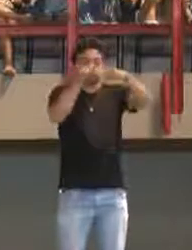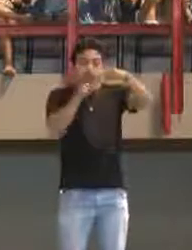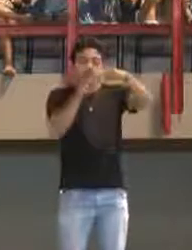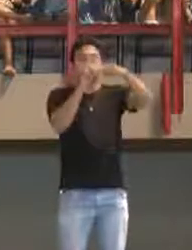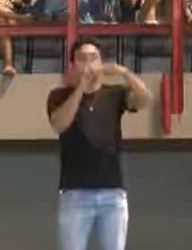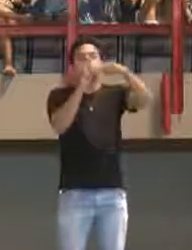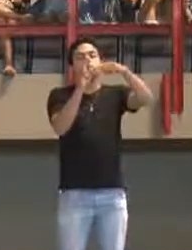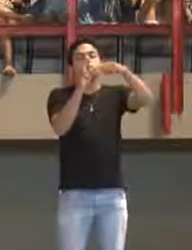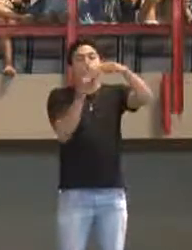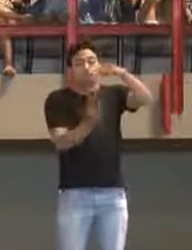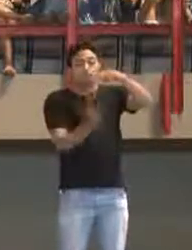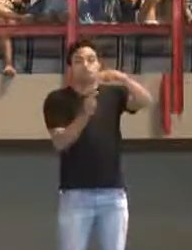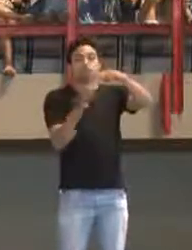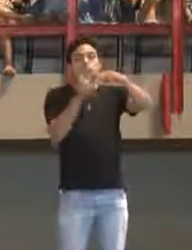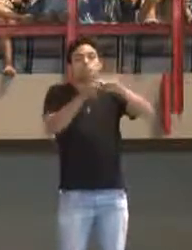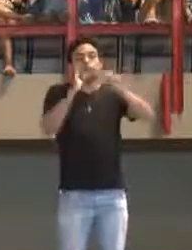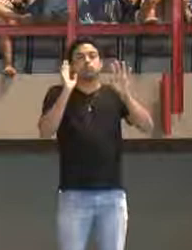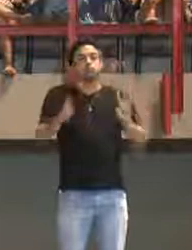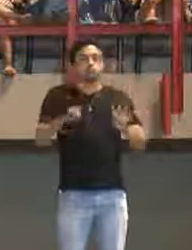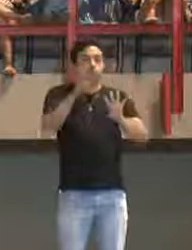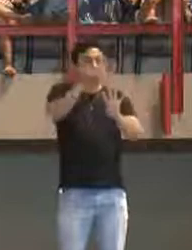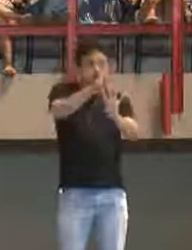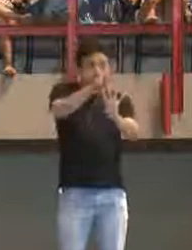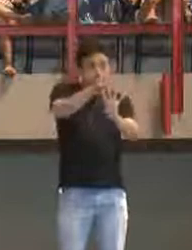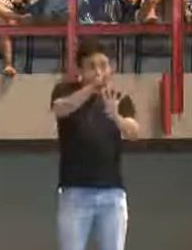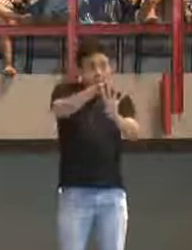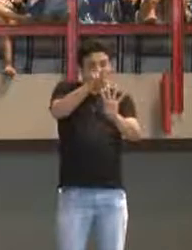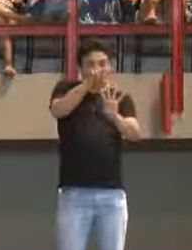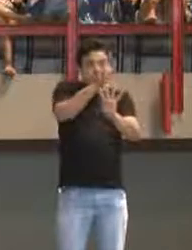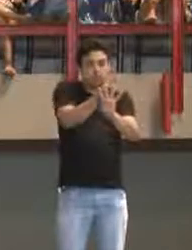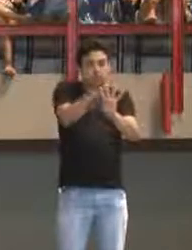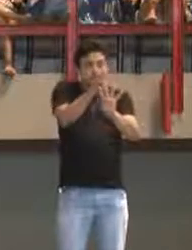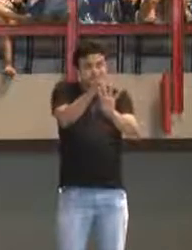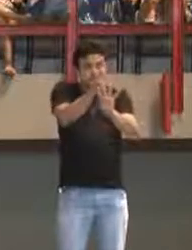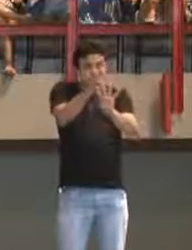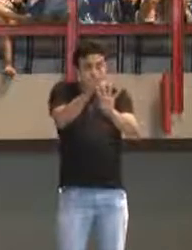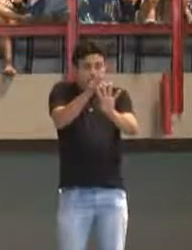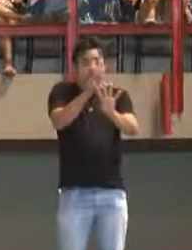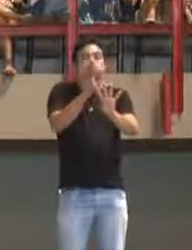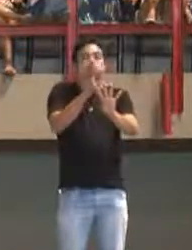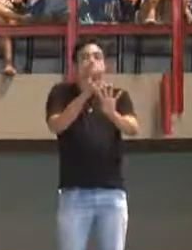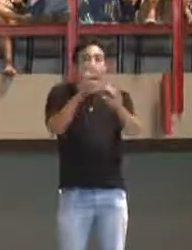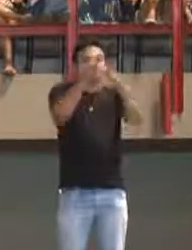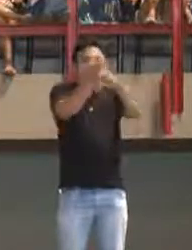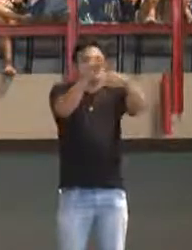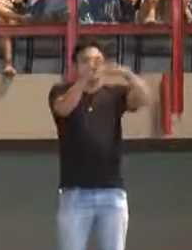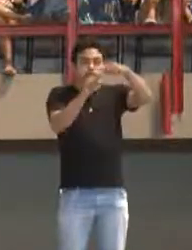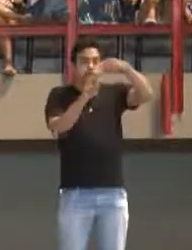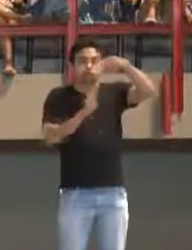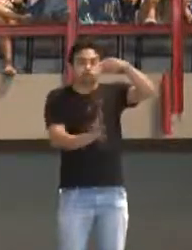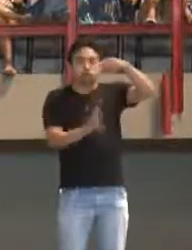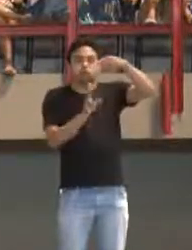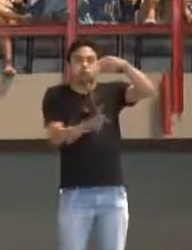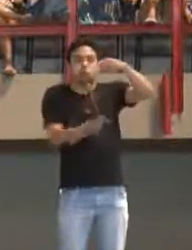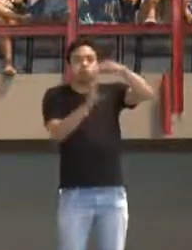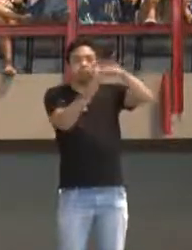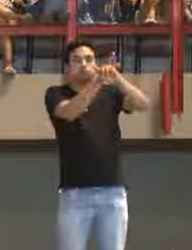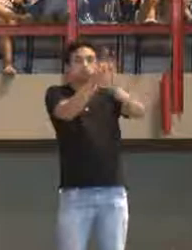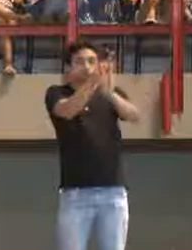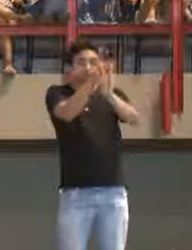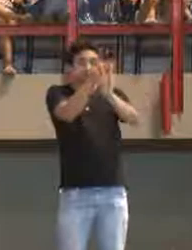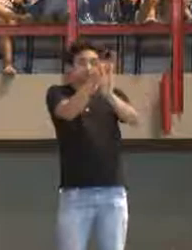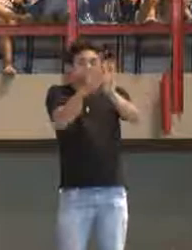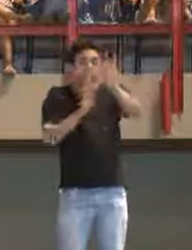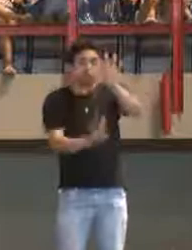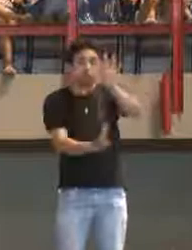Mas se esses 2 caras, os 2 termos centrais, forem iguais, a média vai ser ele mesmo, concorda ou não? Então, o que ele